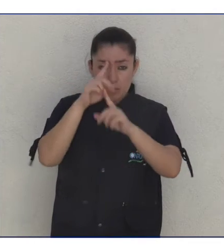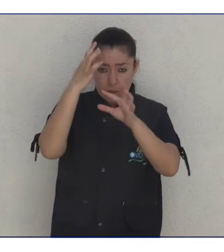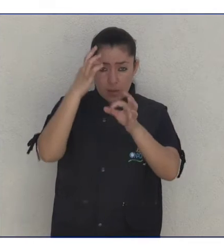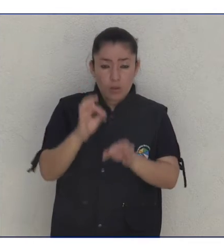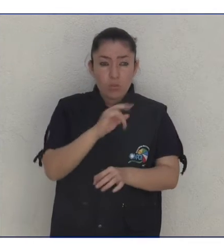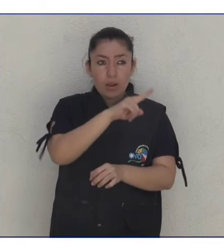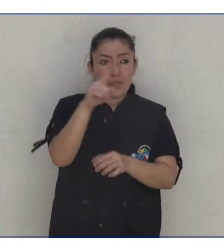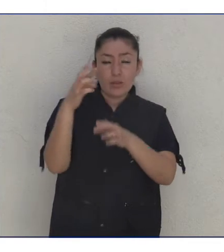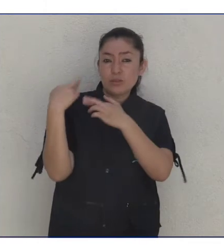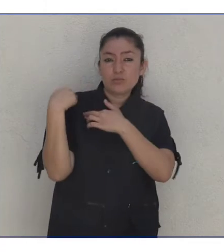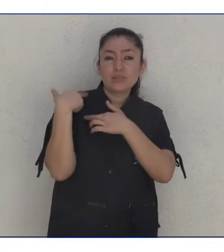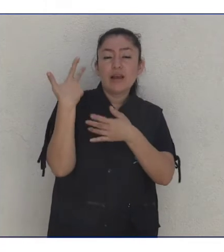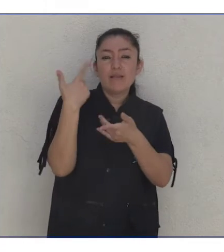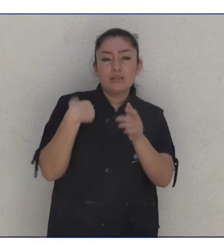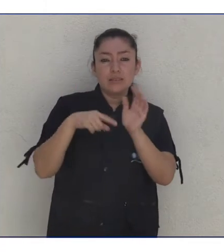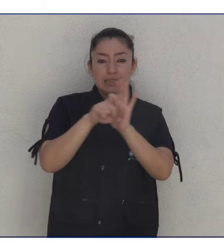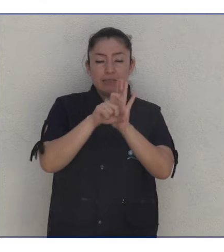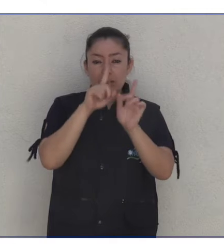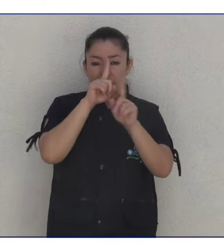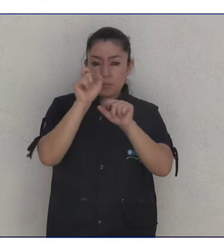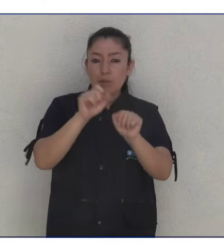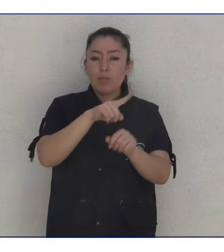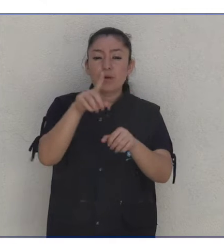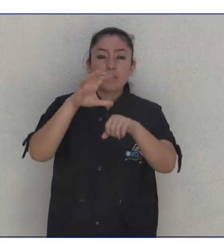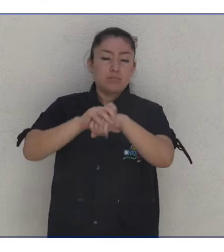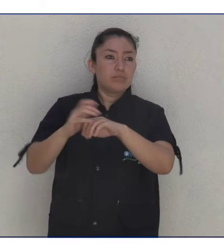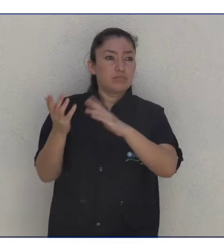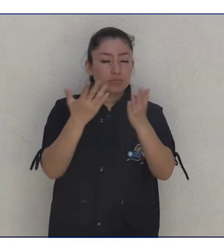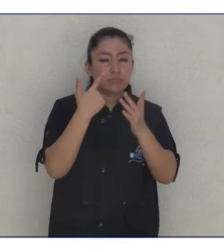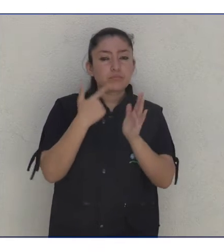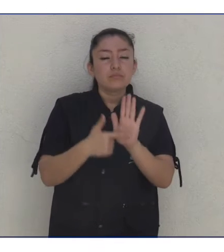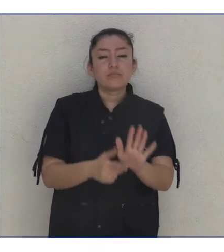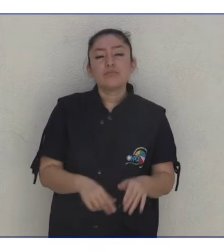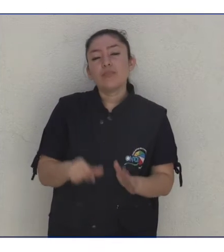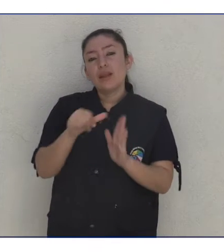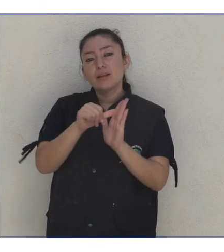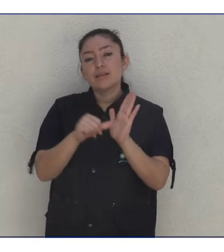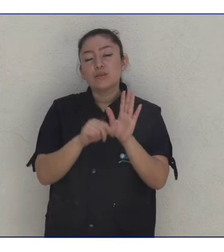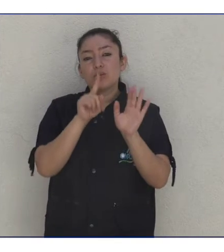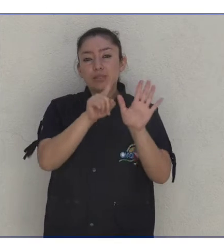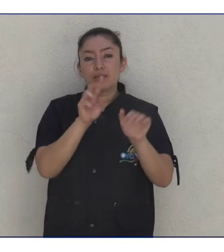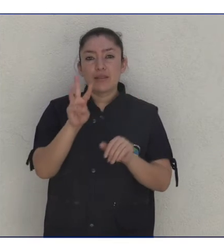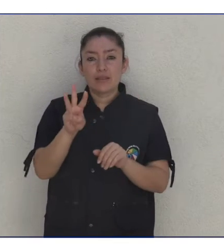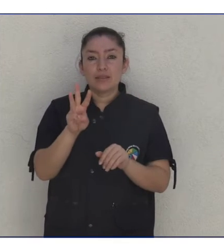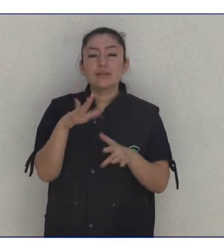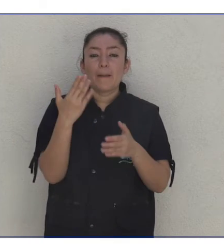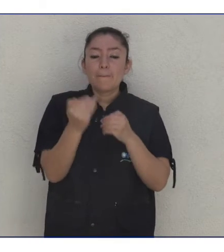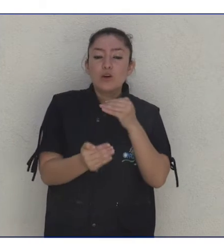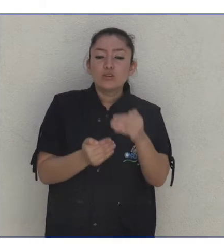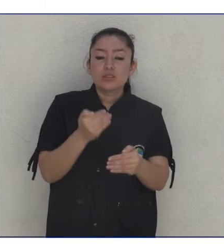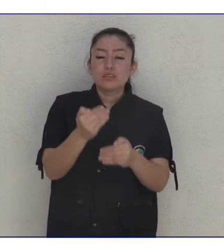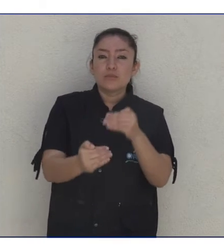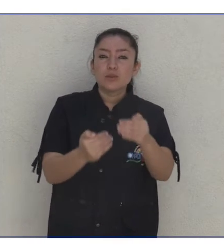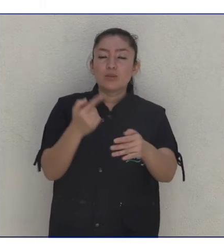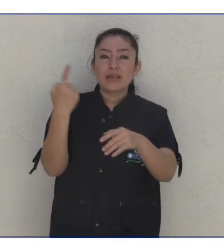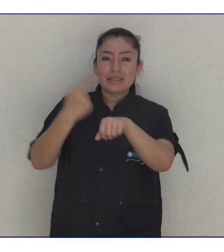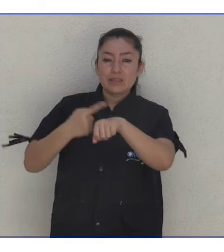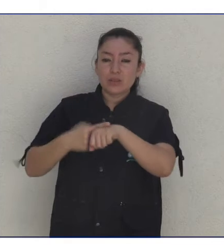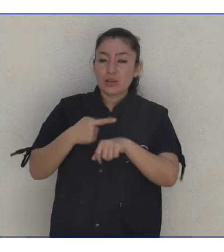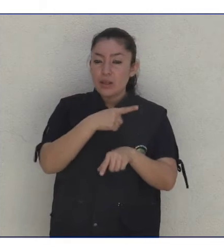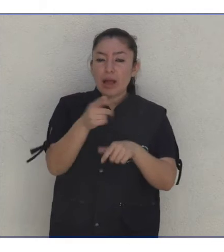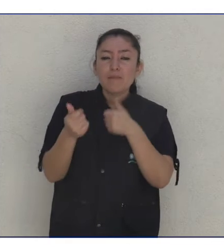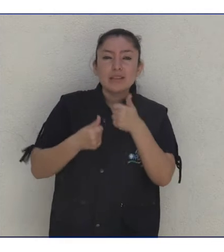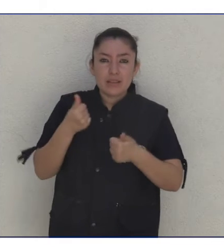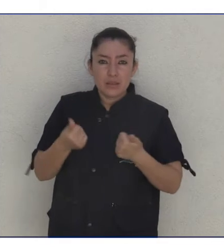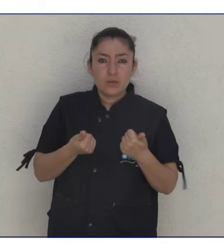responsabilidades civiles o penales que correspondan. Artículo 63. Procedimiento sancionatorio administrativo.